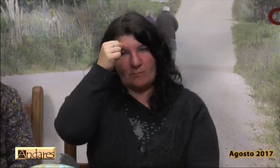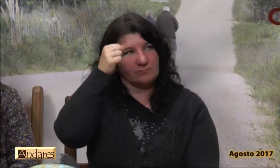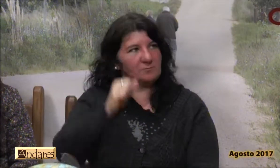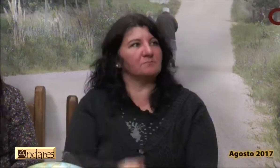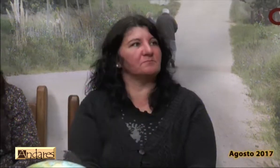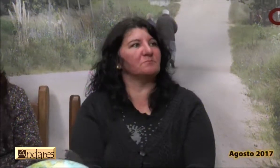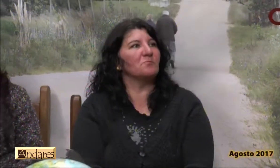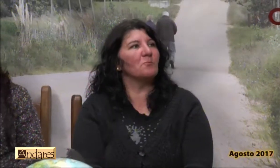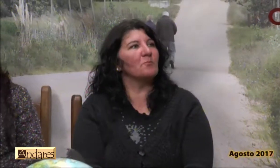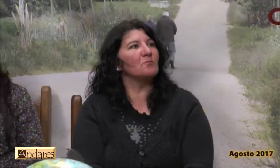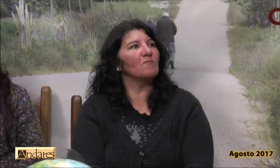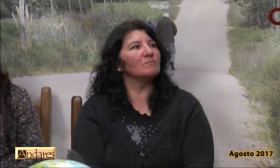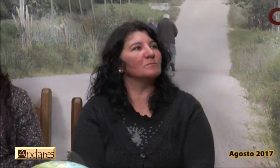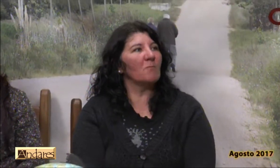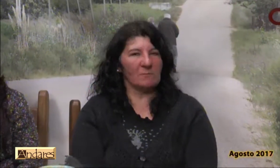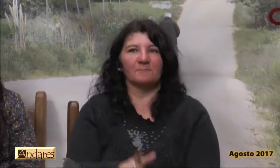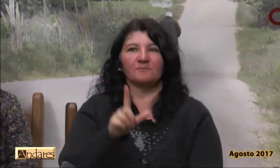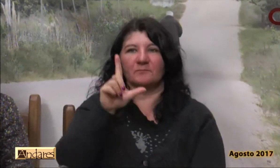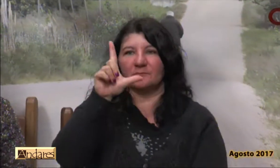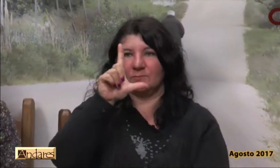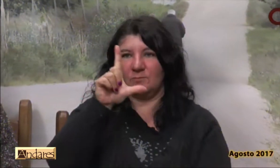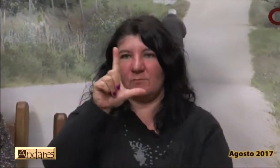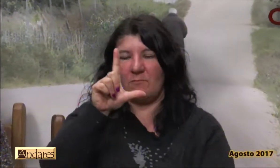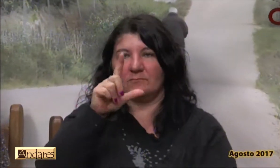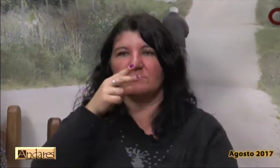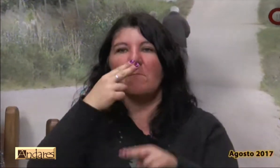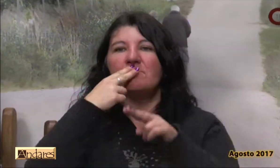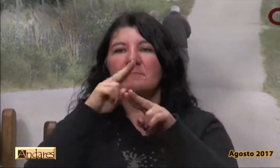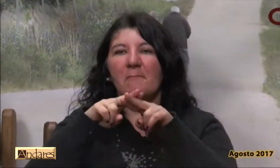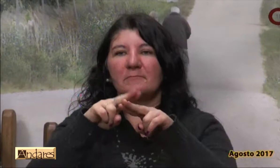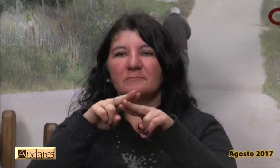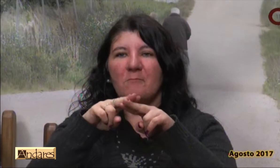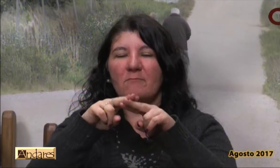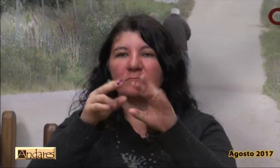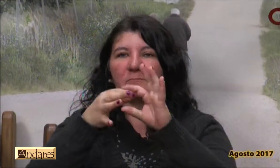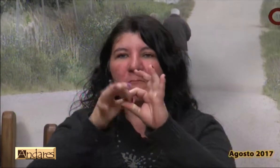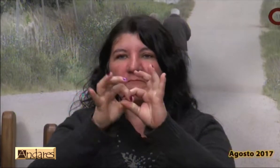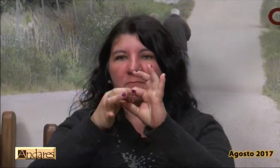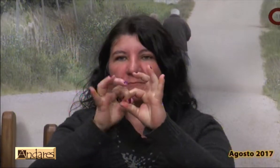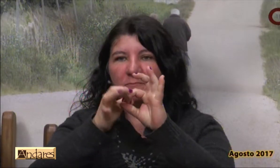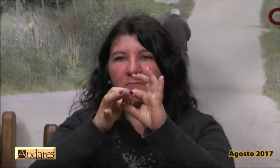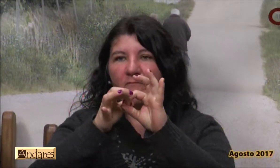De vuelta De vuelta Lunes Martes Miércoles